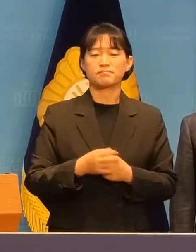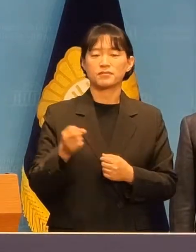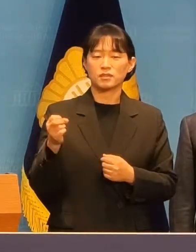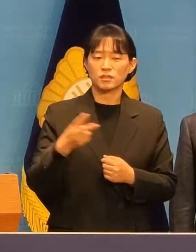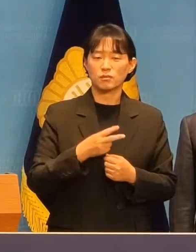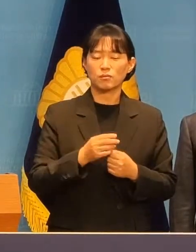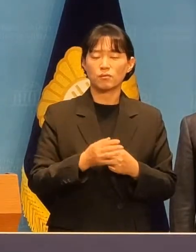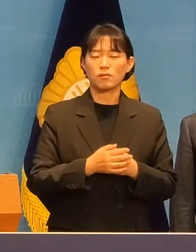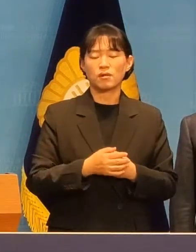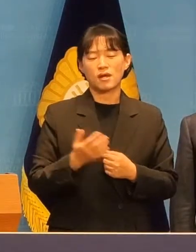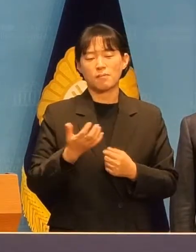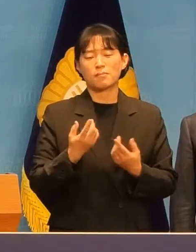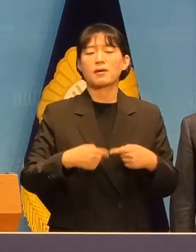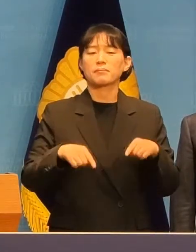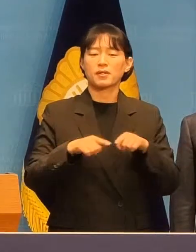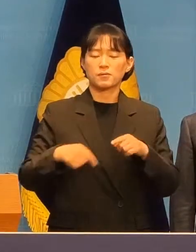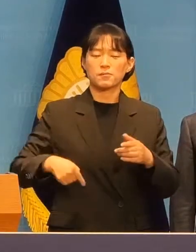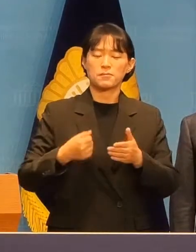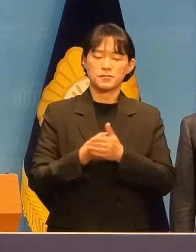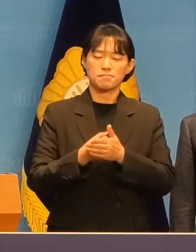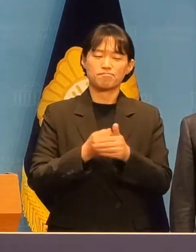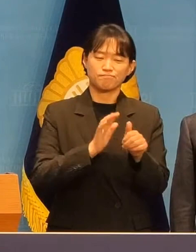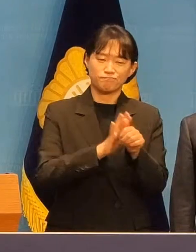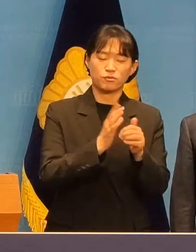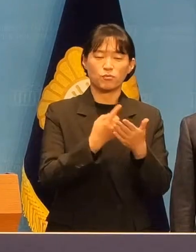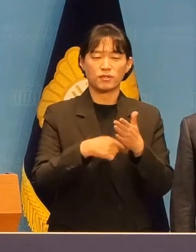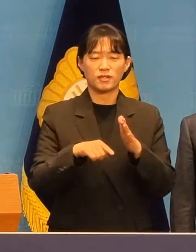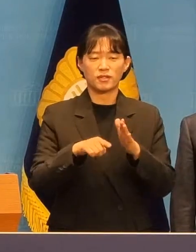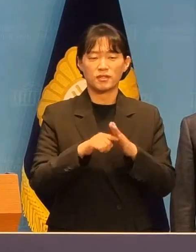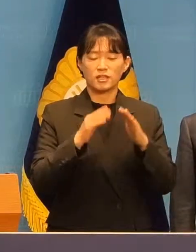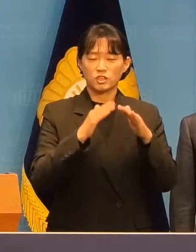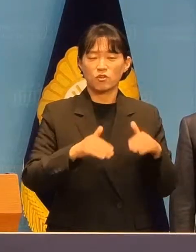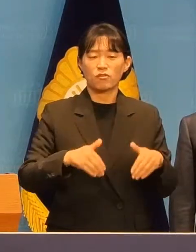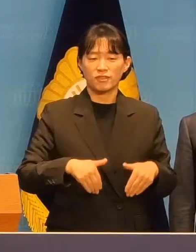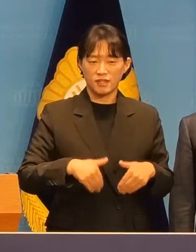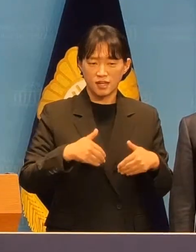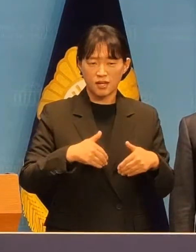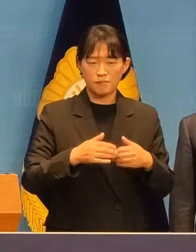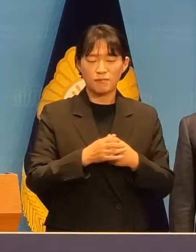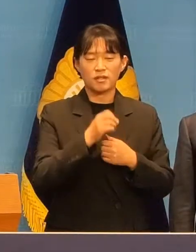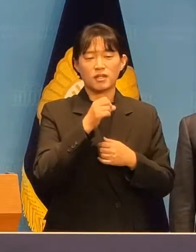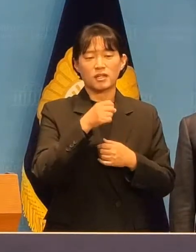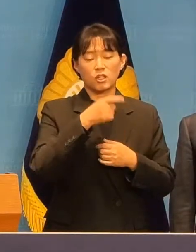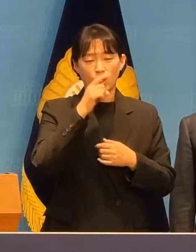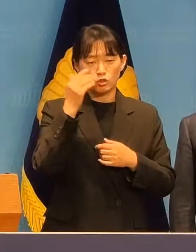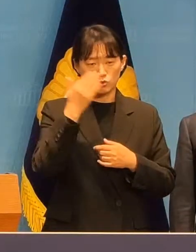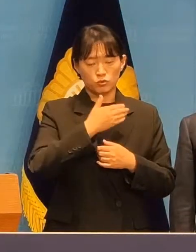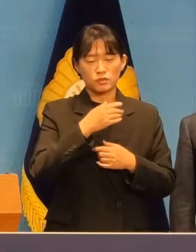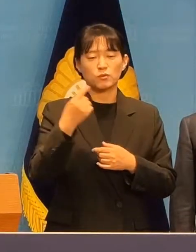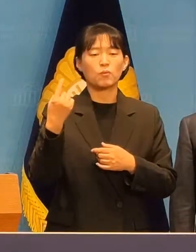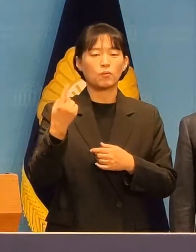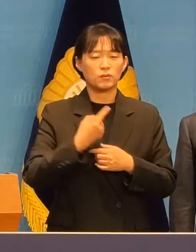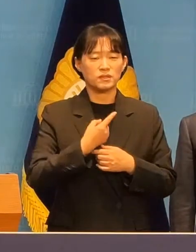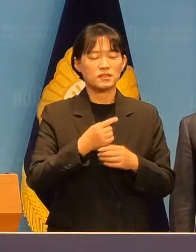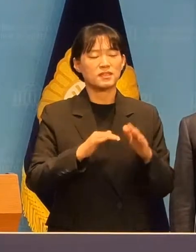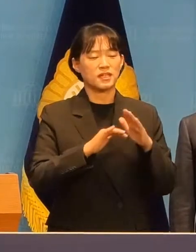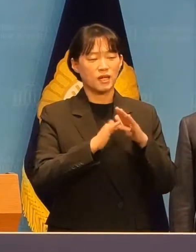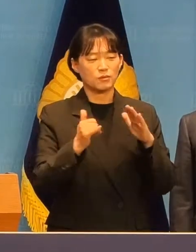그리고 그의 아픔을 같이 하고 용기를 주기 위해 전남 여수와 순천에서 오신 서장수 여수